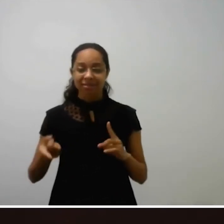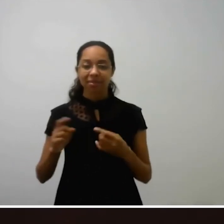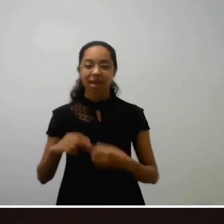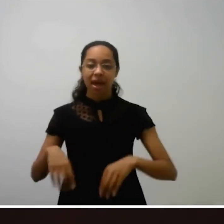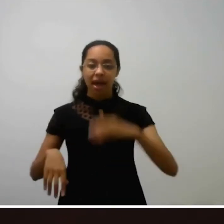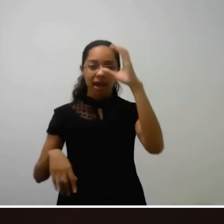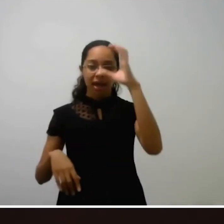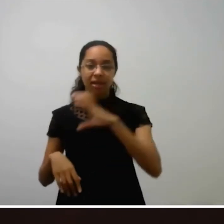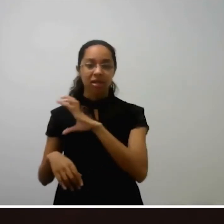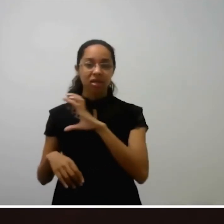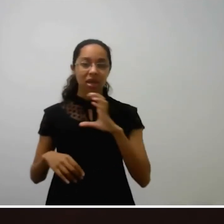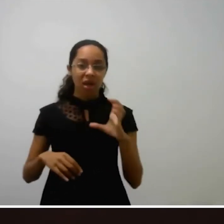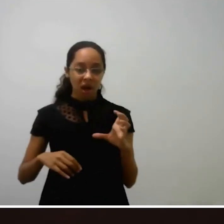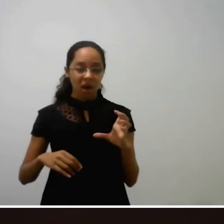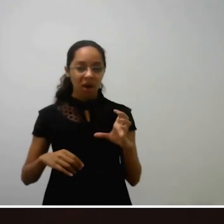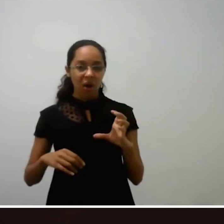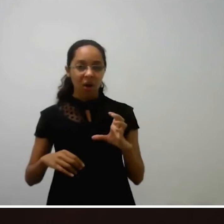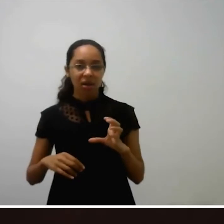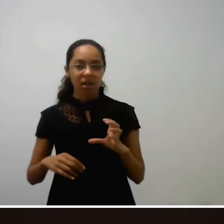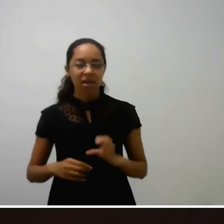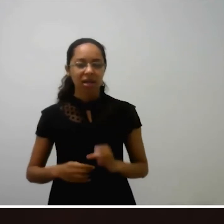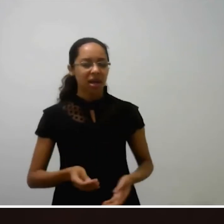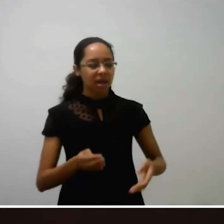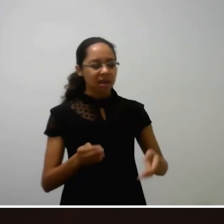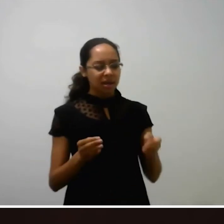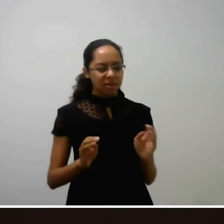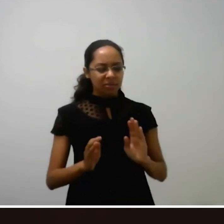foram excomungados da igreja.